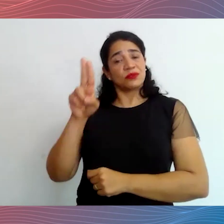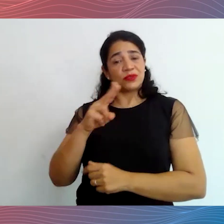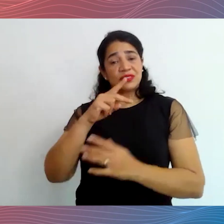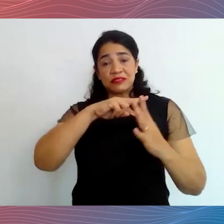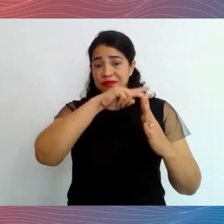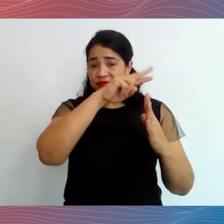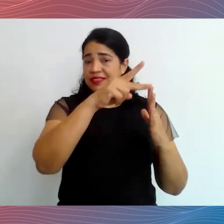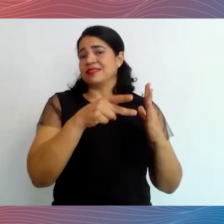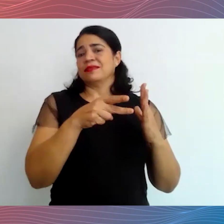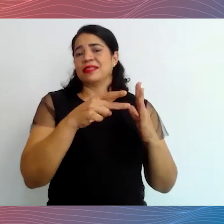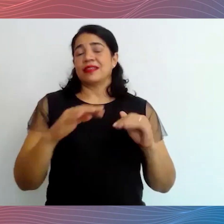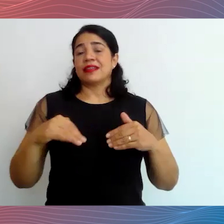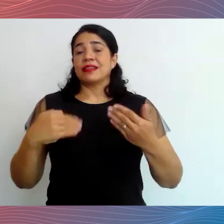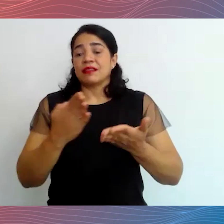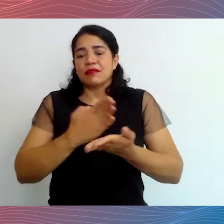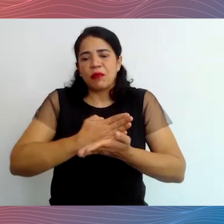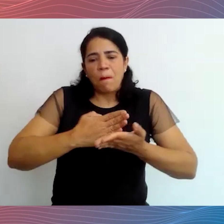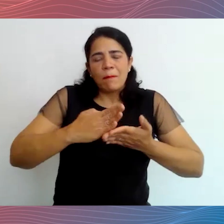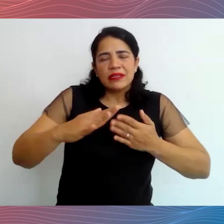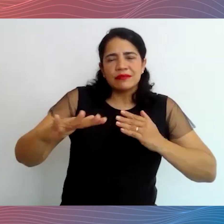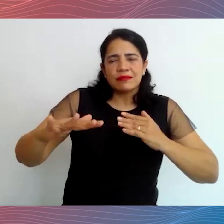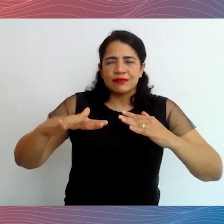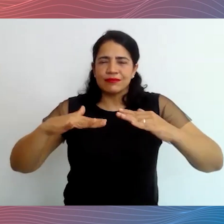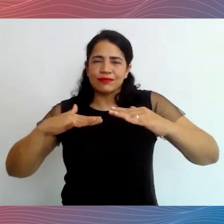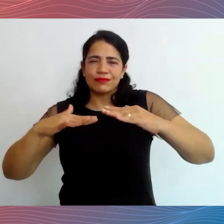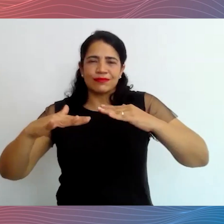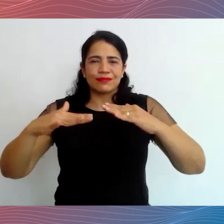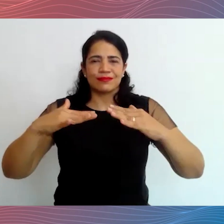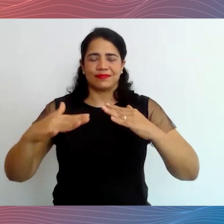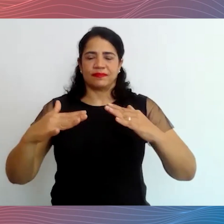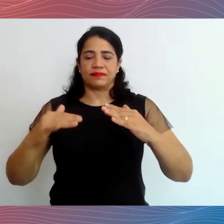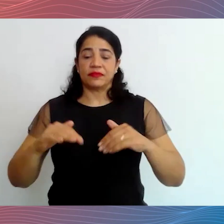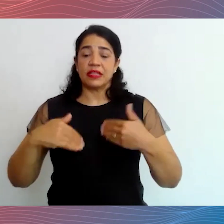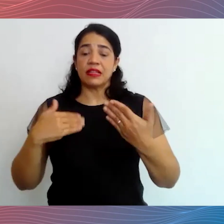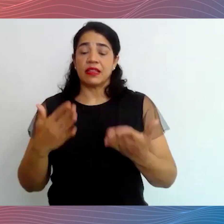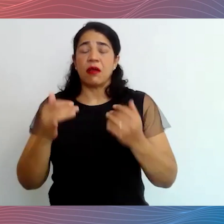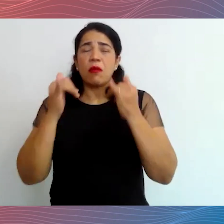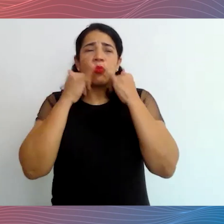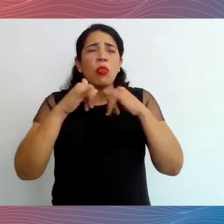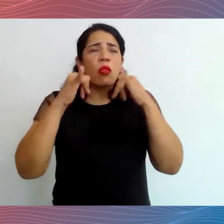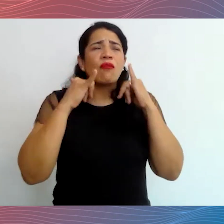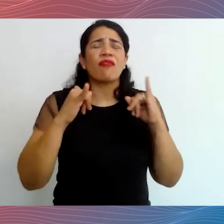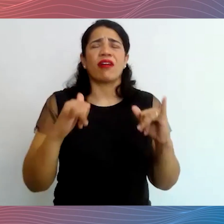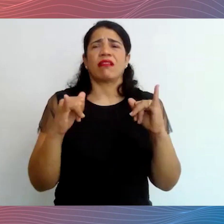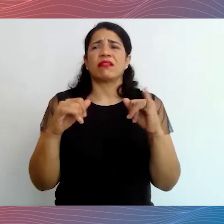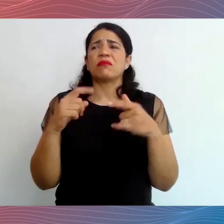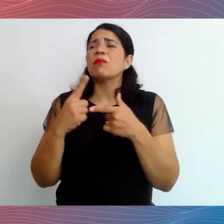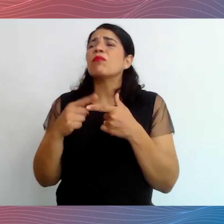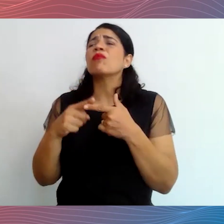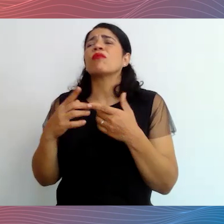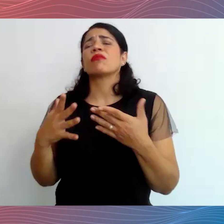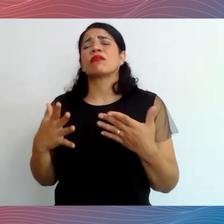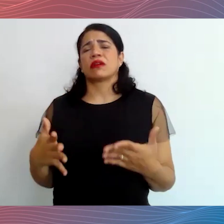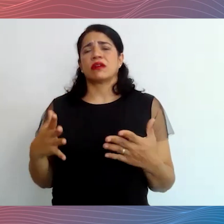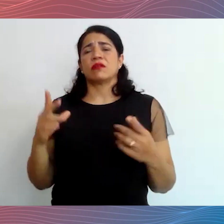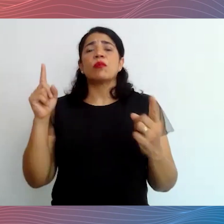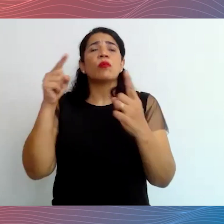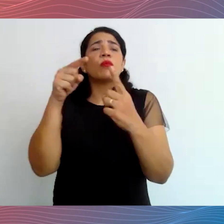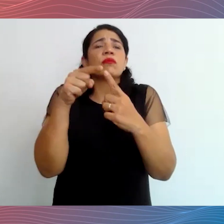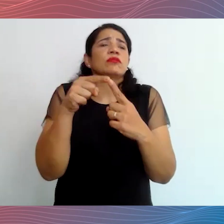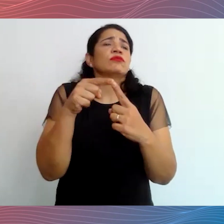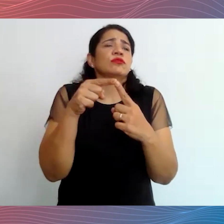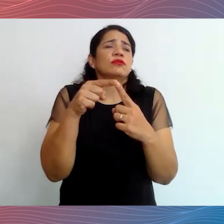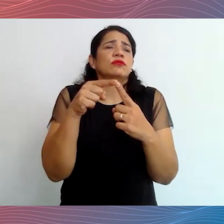começando a se movimentar. Então eu estou dizendo tudo isso, irmãos. Não podemos mais continuar uma